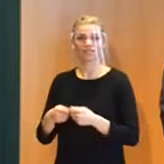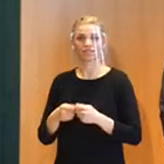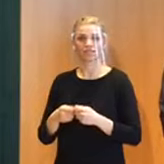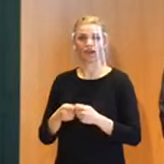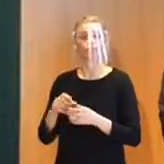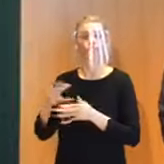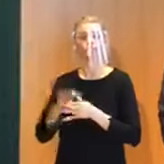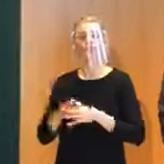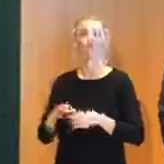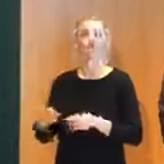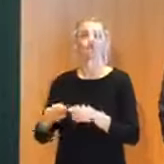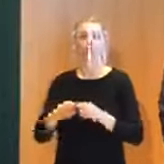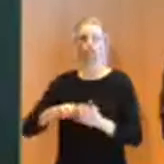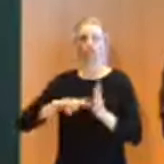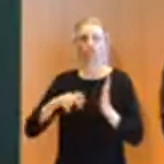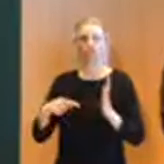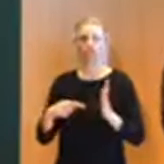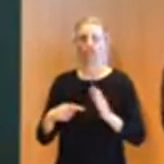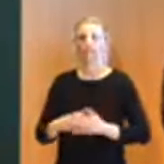koaličnej zmluvy.